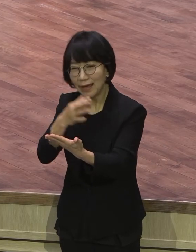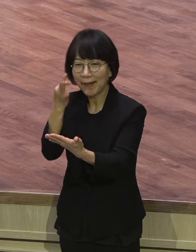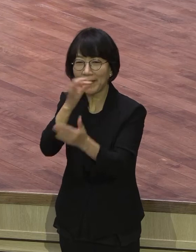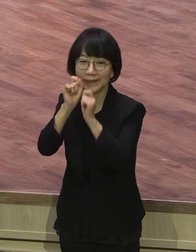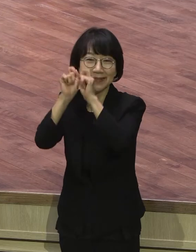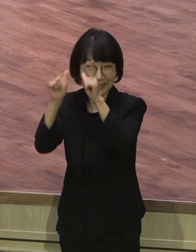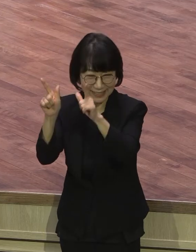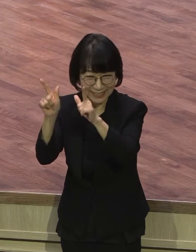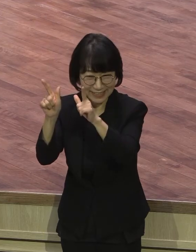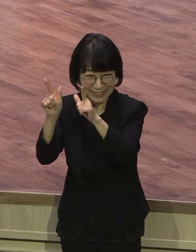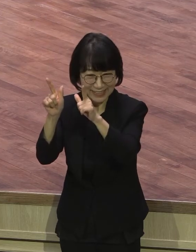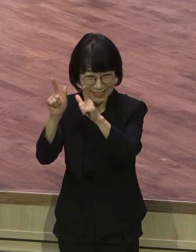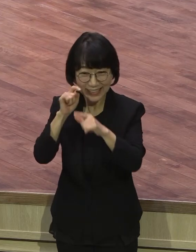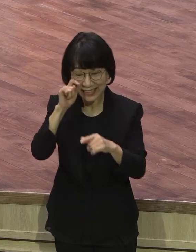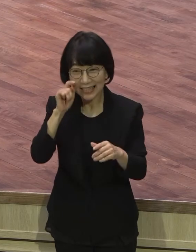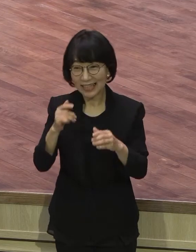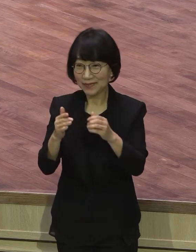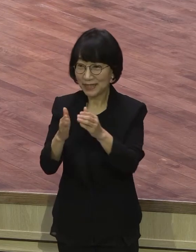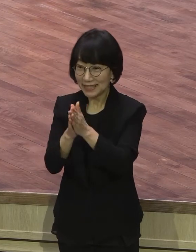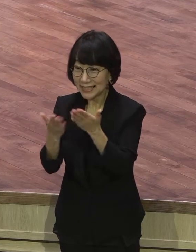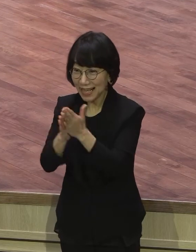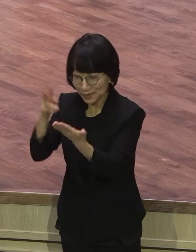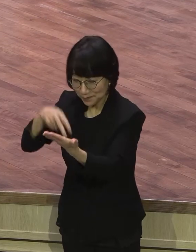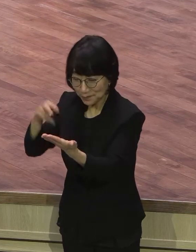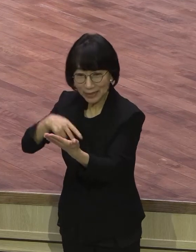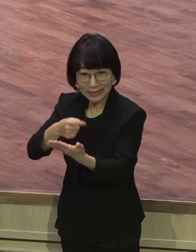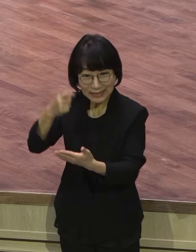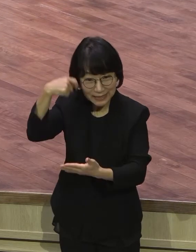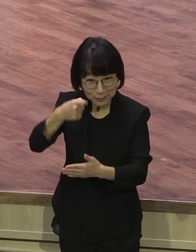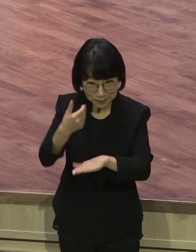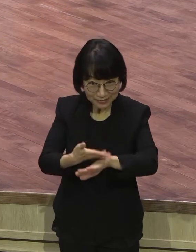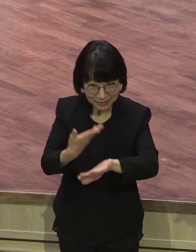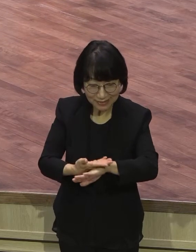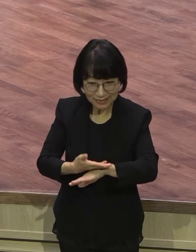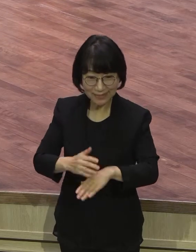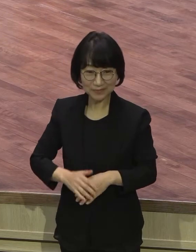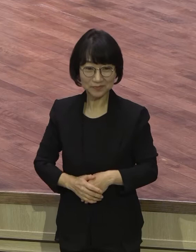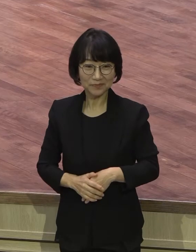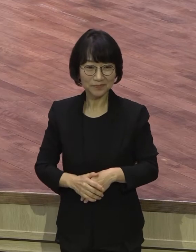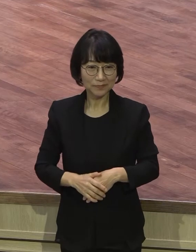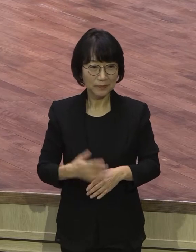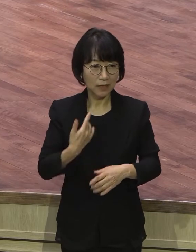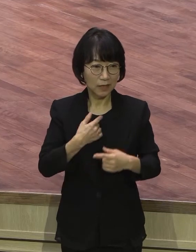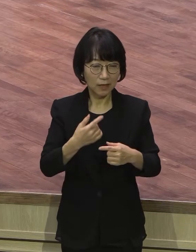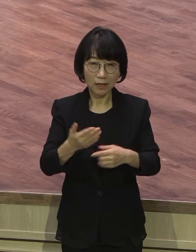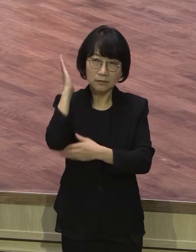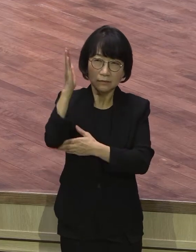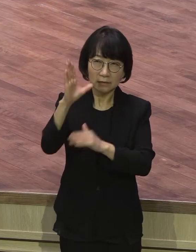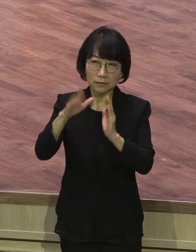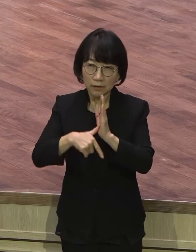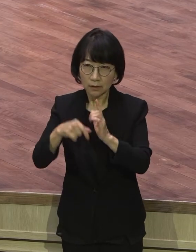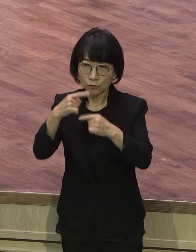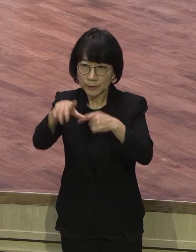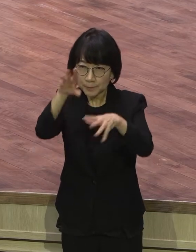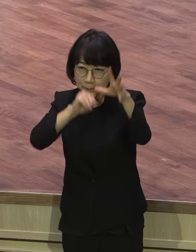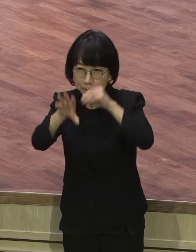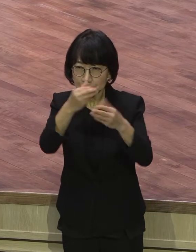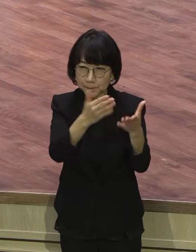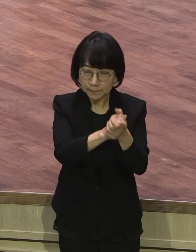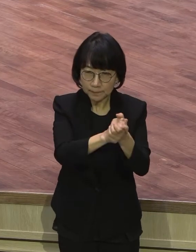들을 때 못 깨달았던 거, 말씀을 들었는데 내가 다 들었어. 근데 읽으면서 다시 깨달아질 수